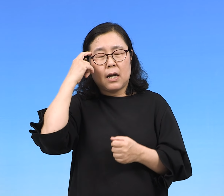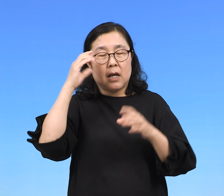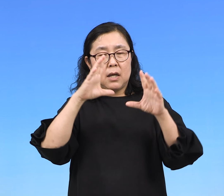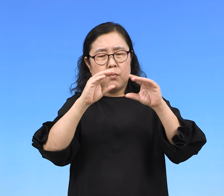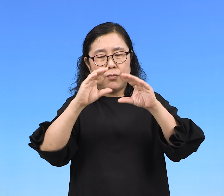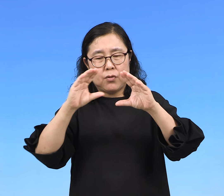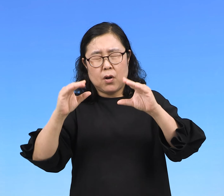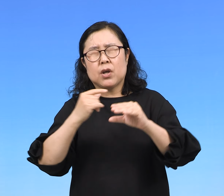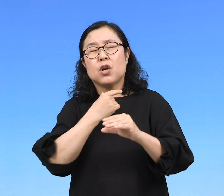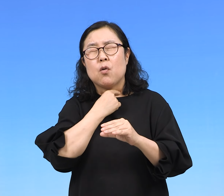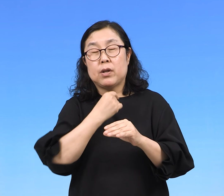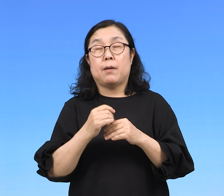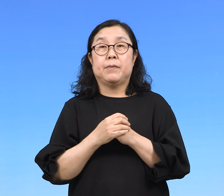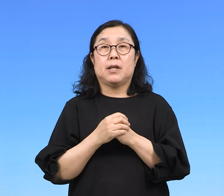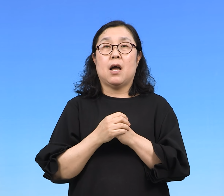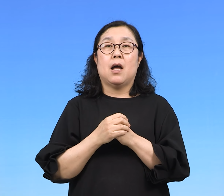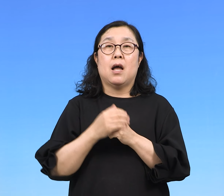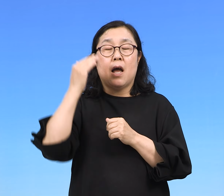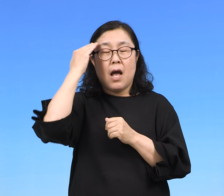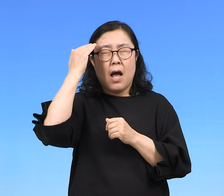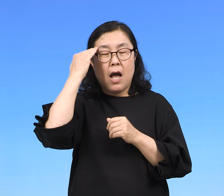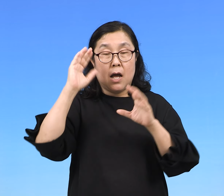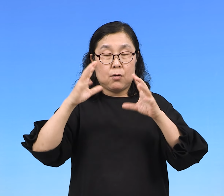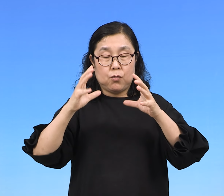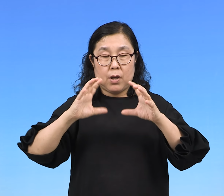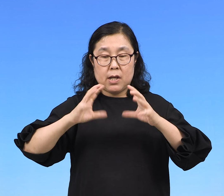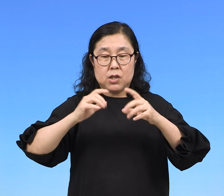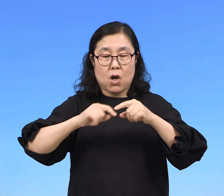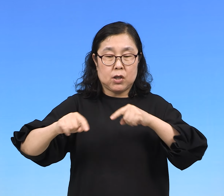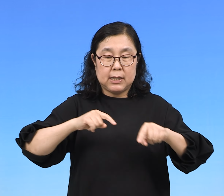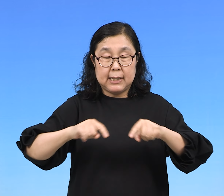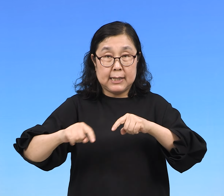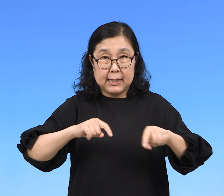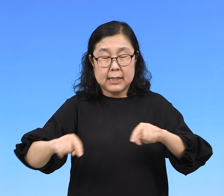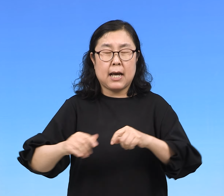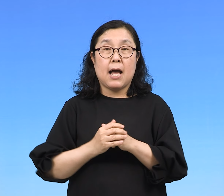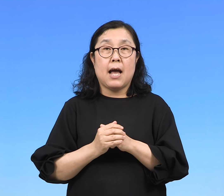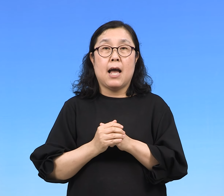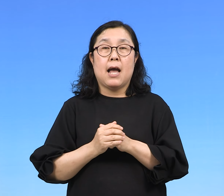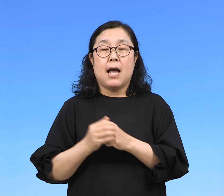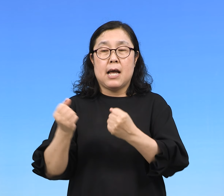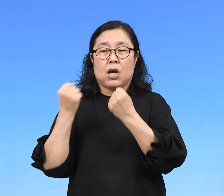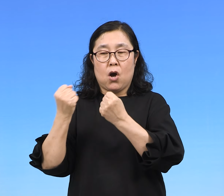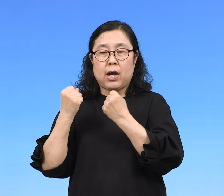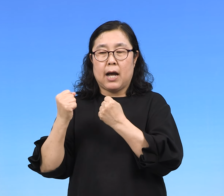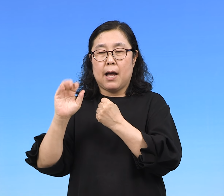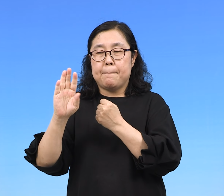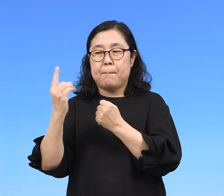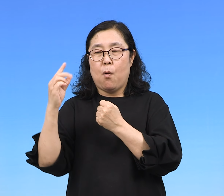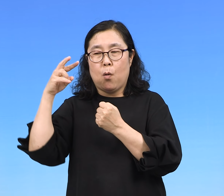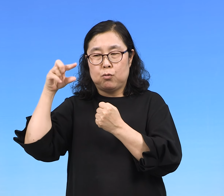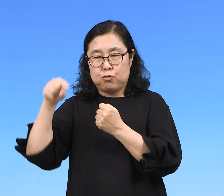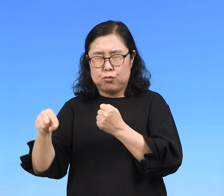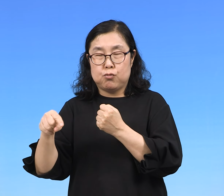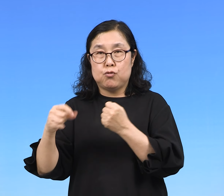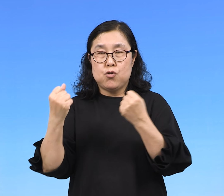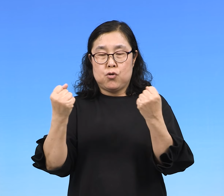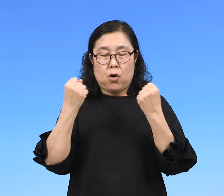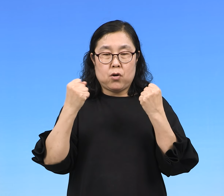꿈꿉니다. 우리나라 정치가 나 죽기 전에 정말 건강한 보수와 정말 건강한